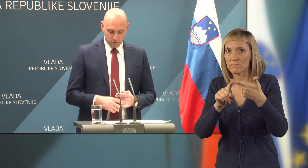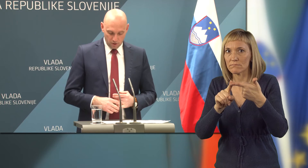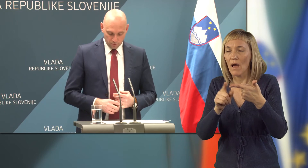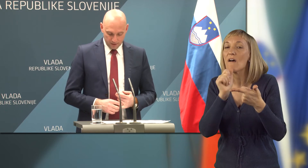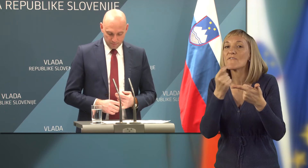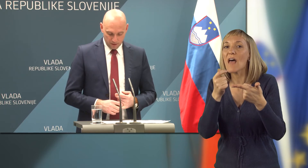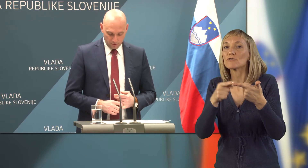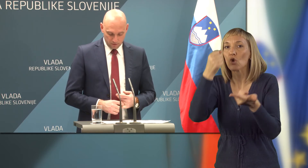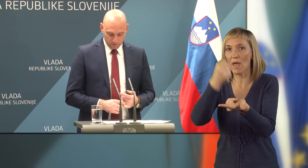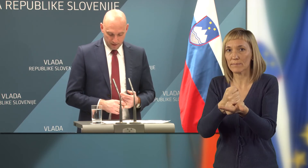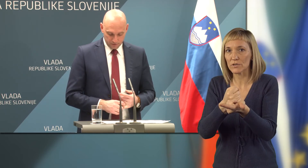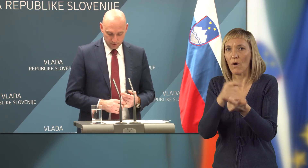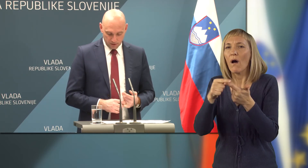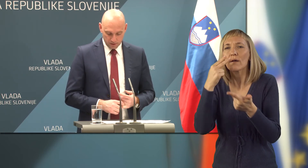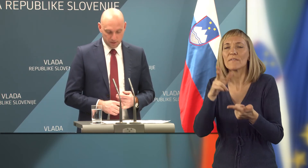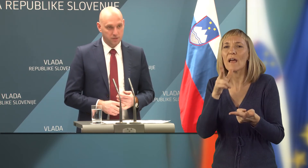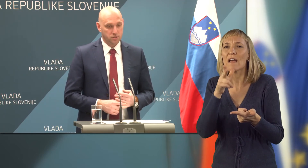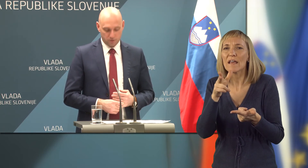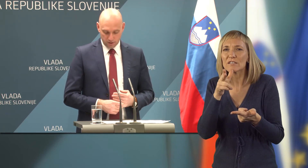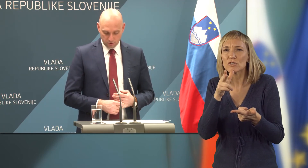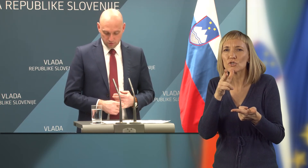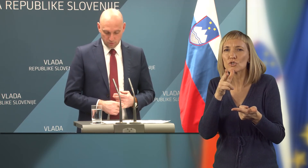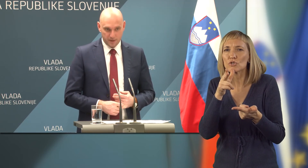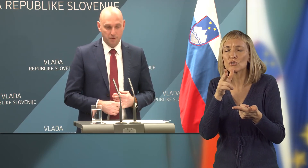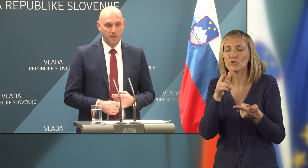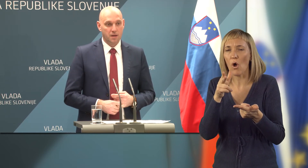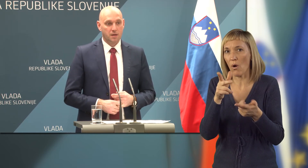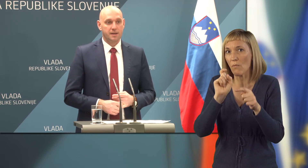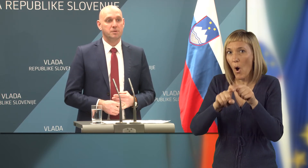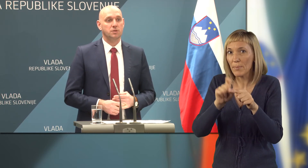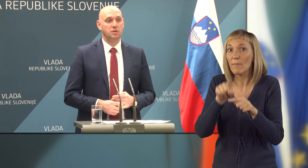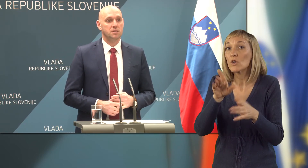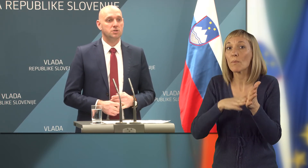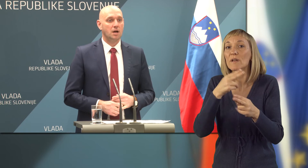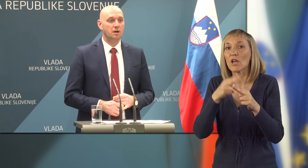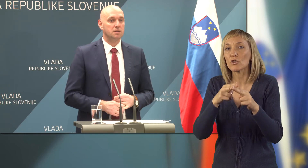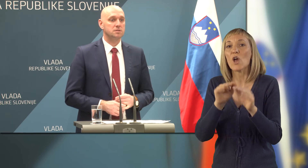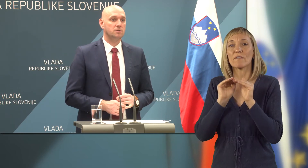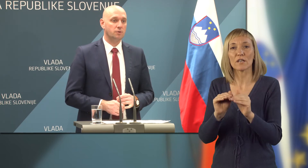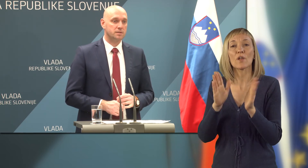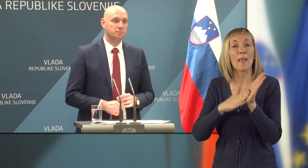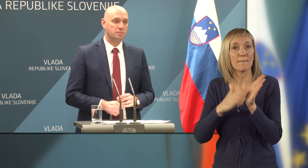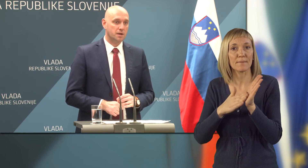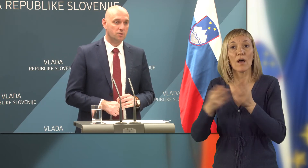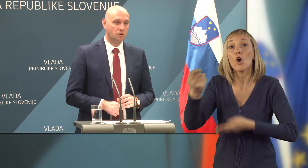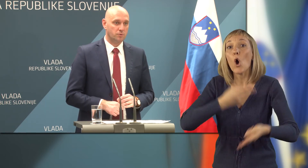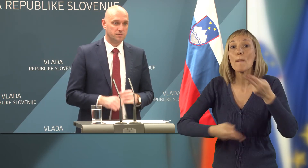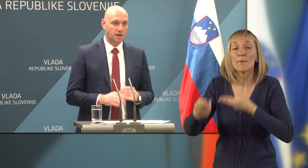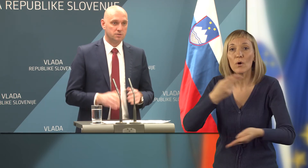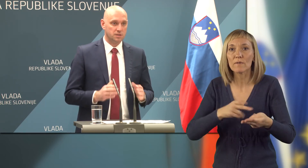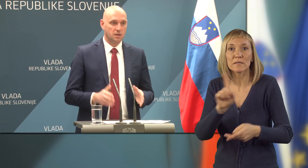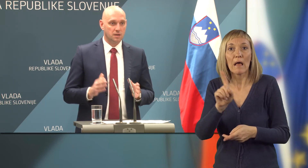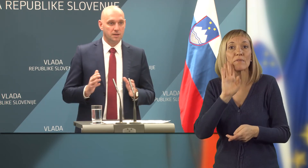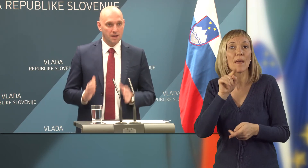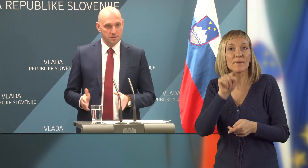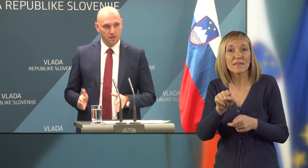je po vzoru uredbe o ravnanju z električno in elektronsko opremo. Gre pa za to, da se država zavaruje za primer, ko